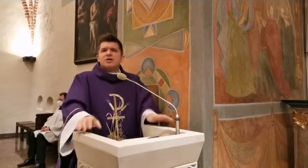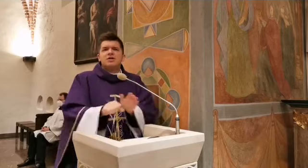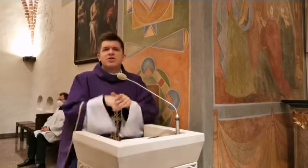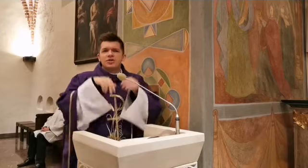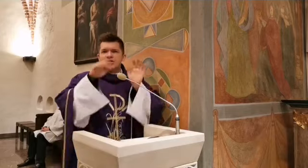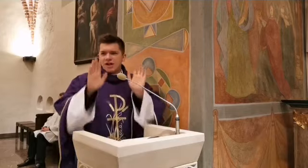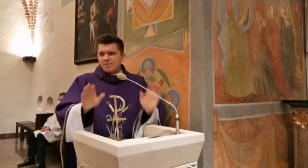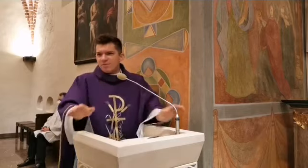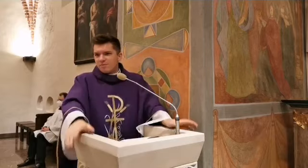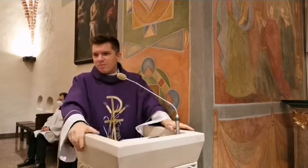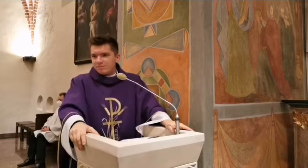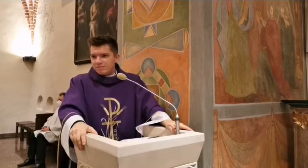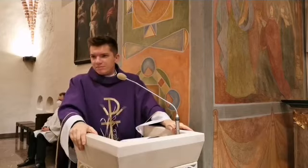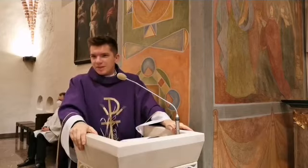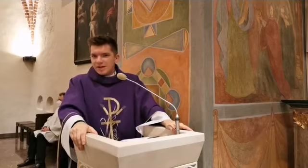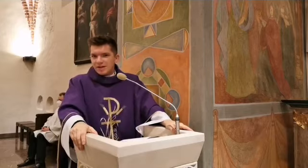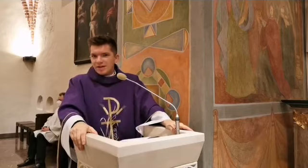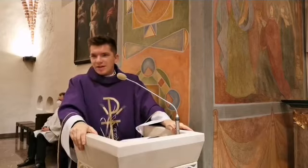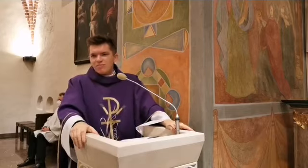biegną do sklepów.